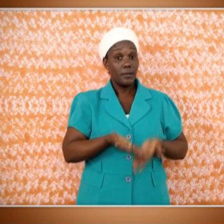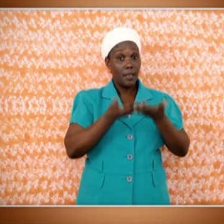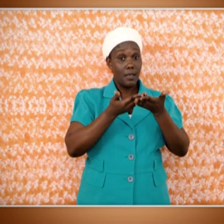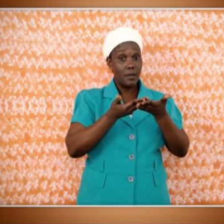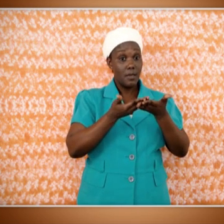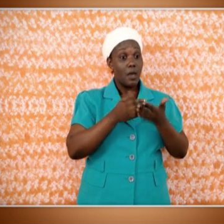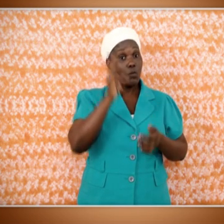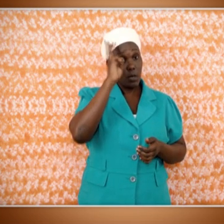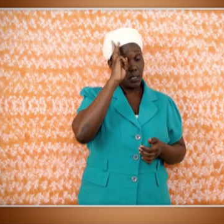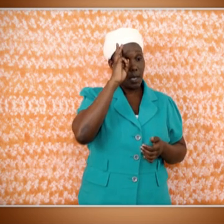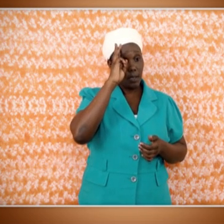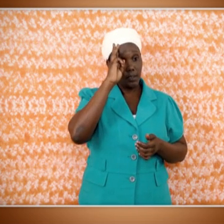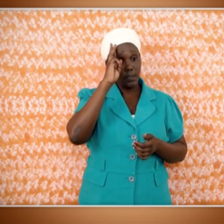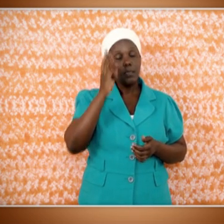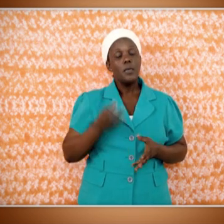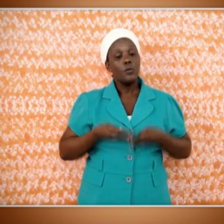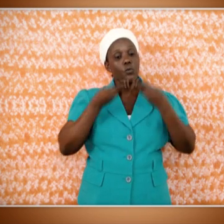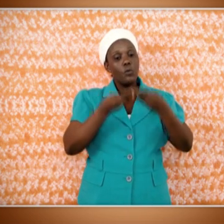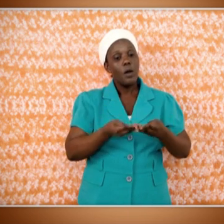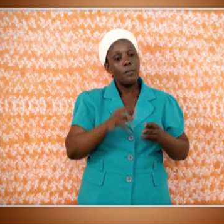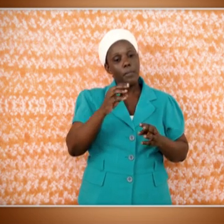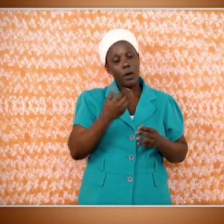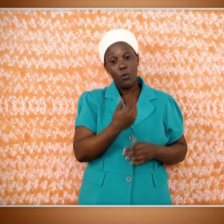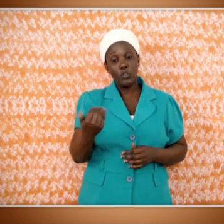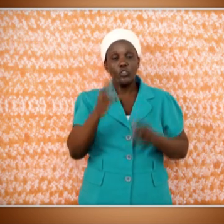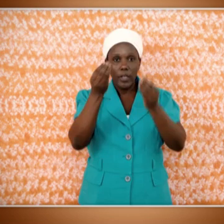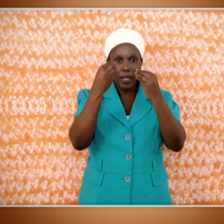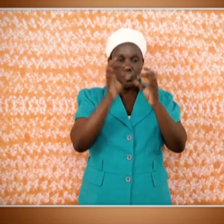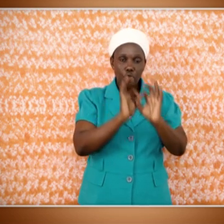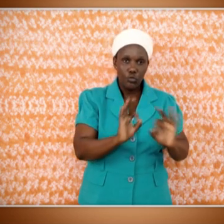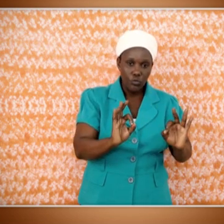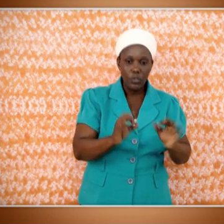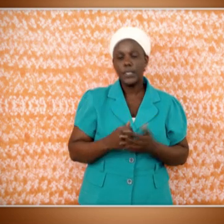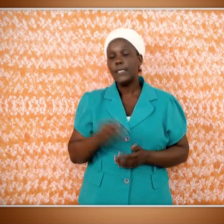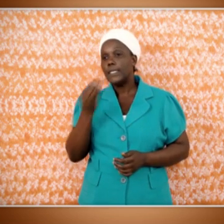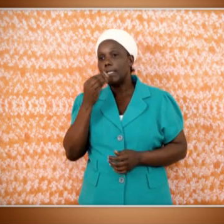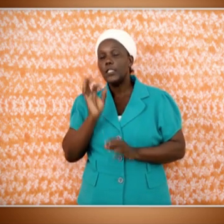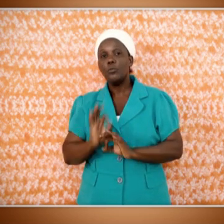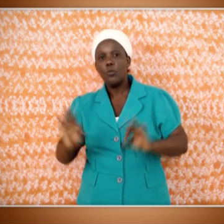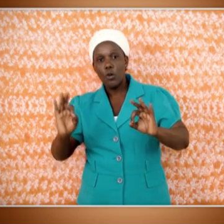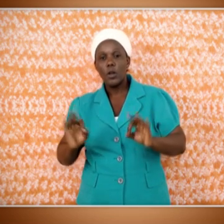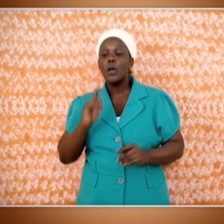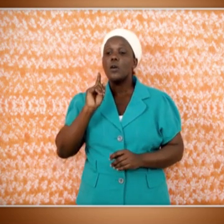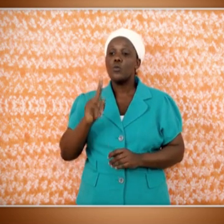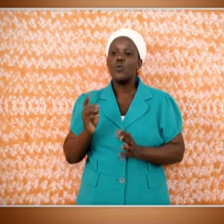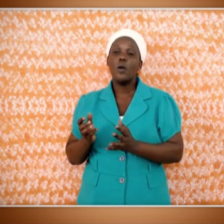mahitaji yao kama kuwapa watoto wao elimu, lishe bora na kuwa na akiba ya kutosha.